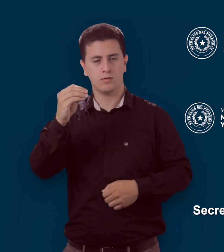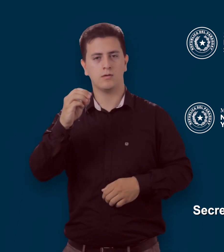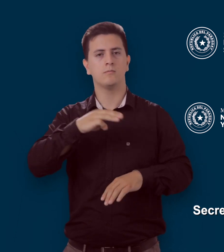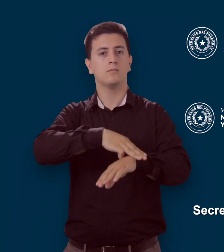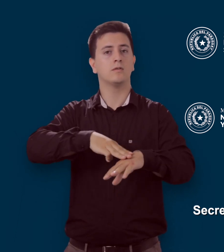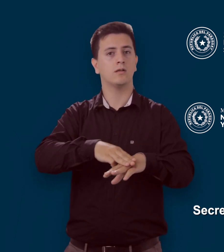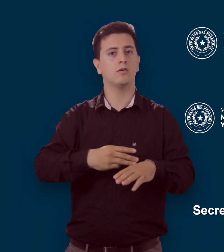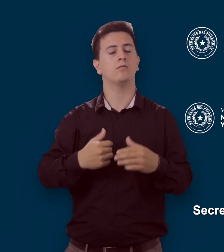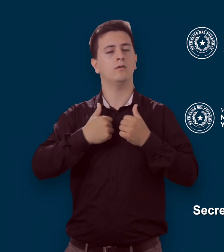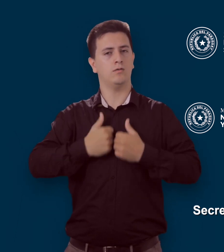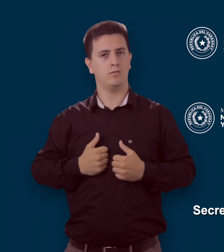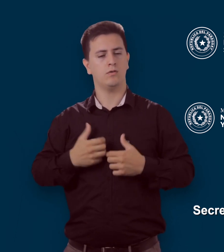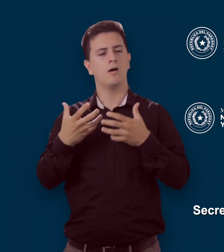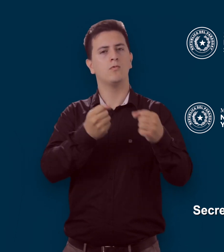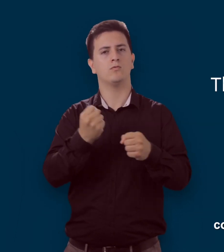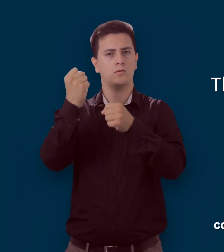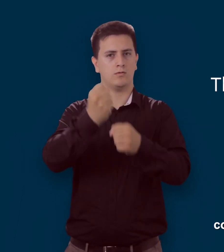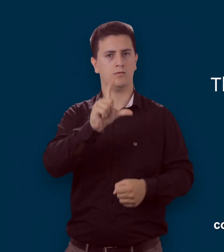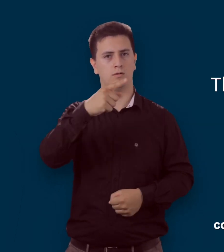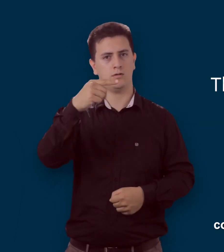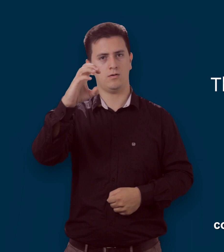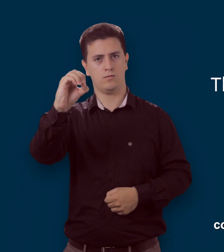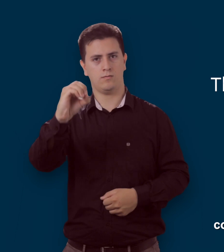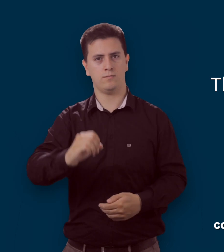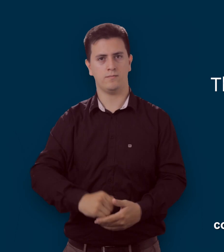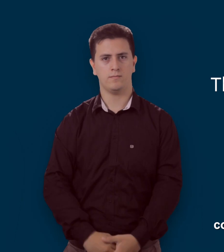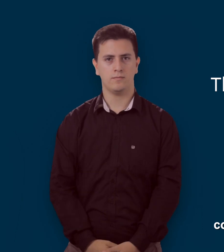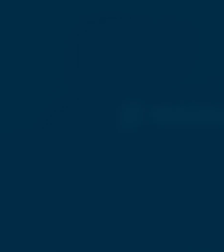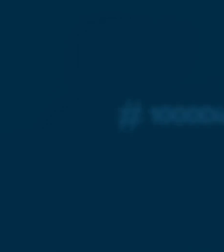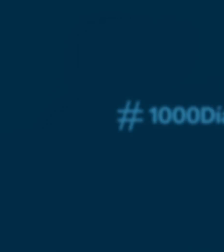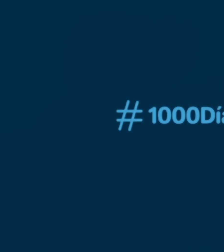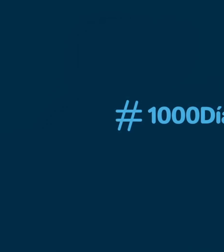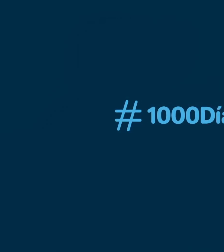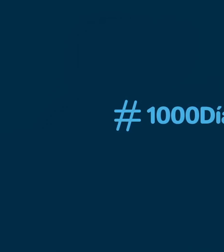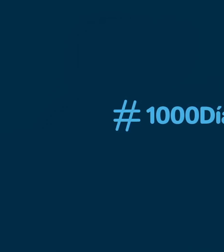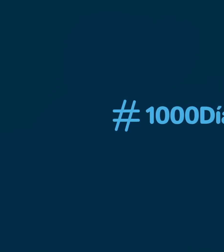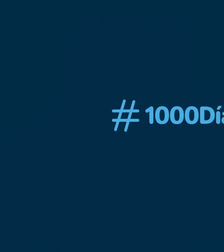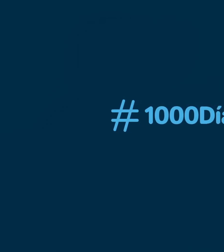y Adolescencia, Ministerio de Salud, con apoyo de Fundación Lego.